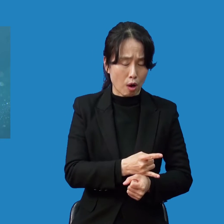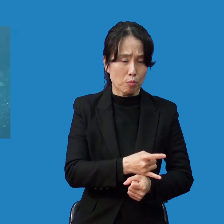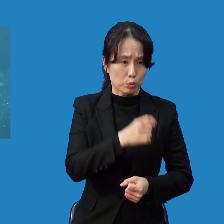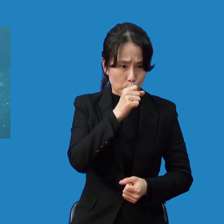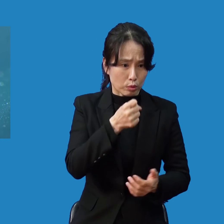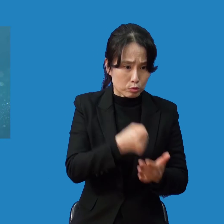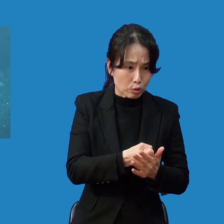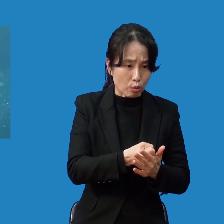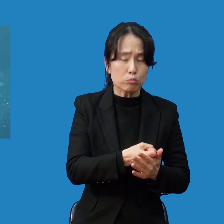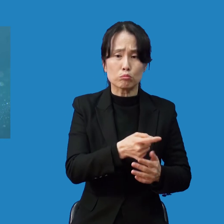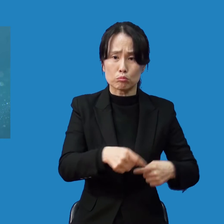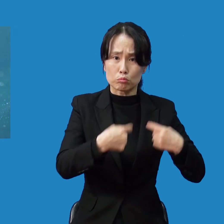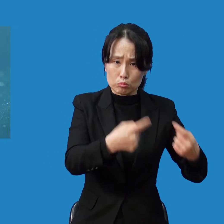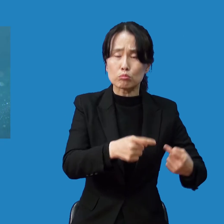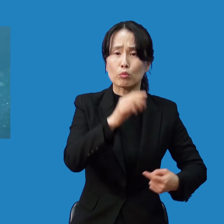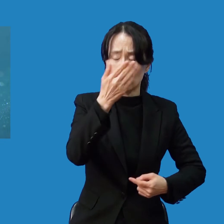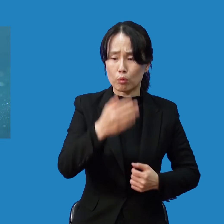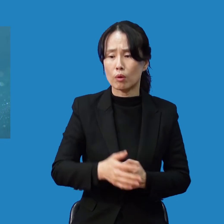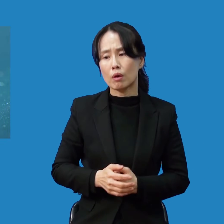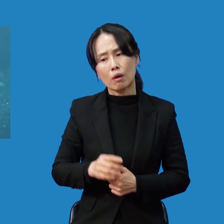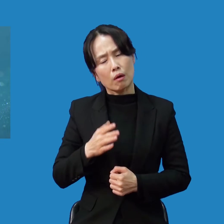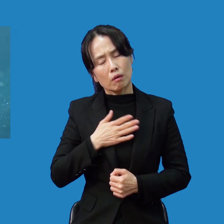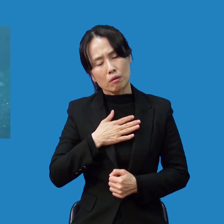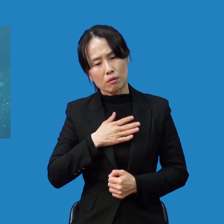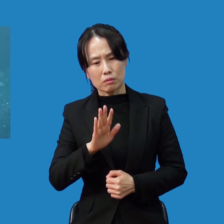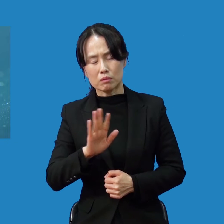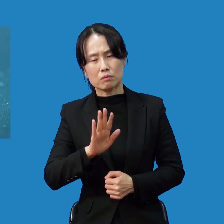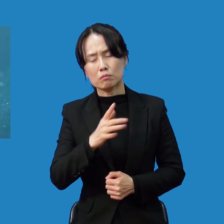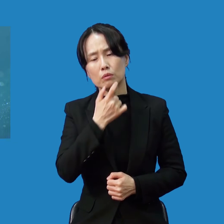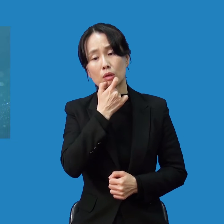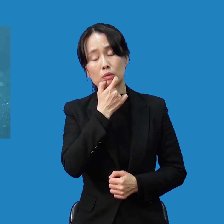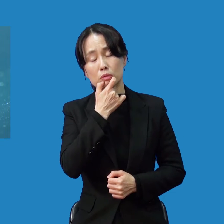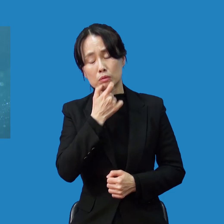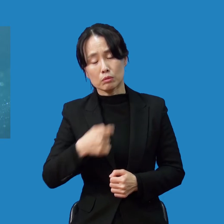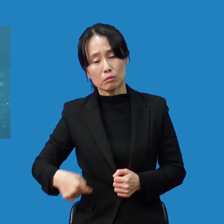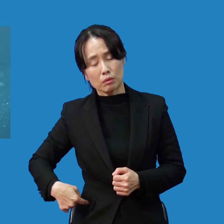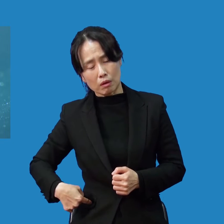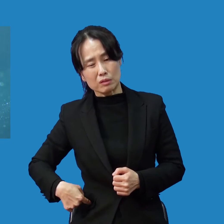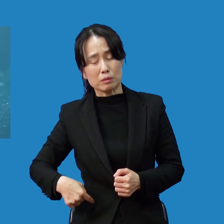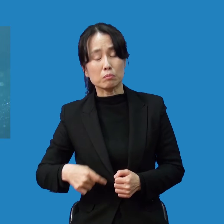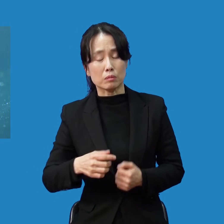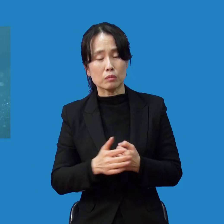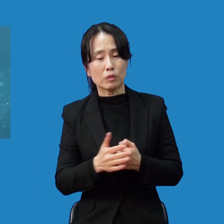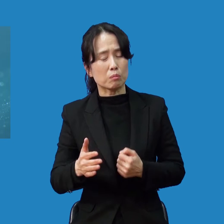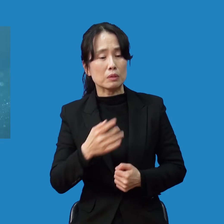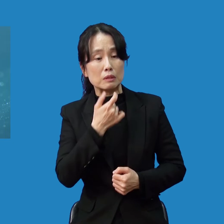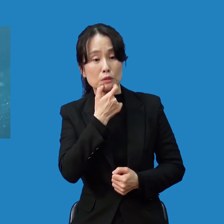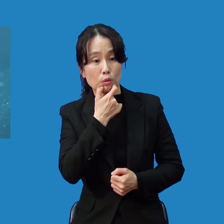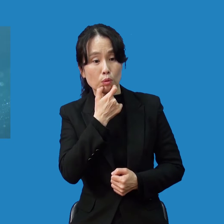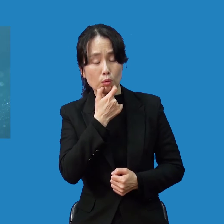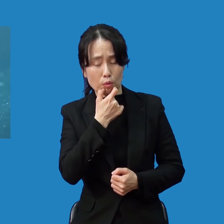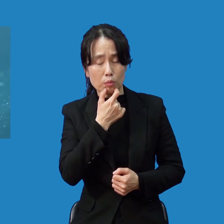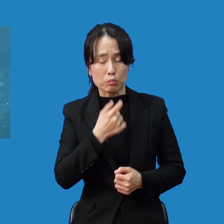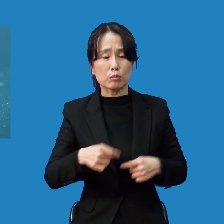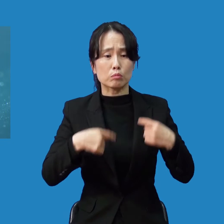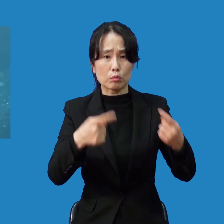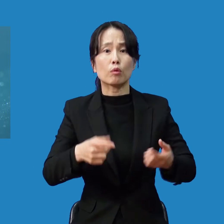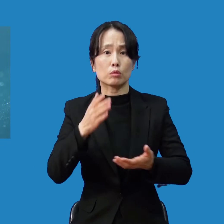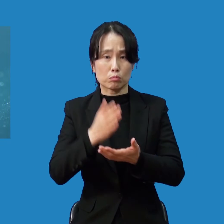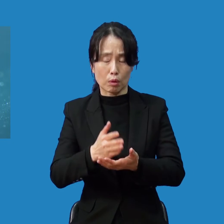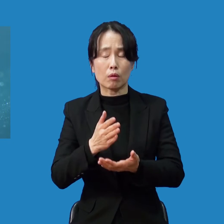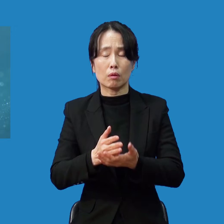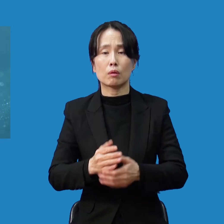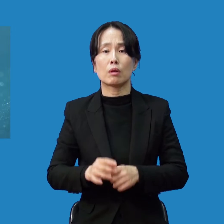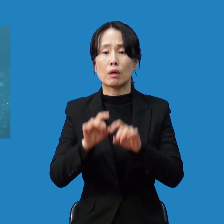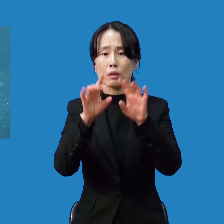좋겠다 싶으면 하는 것이고, 나는 안 하는 것이 옳겠다 싶으면 안 하는 것이고, 각자가 결정해서